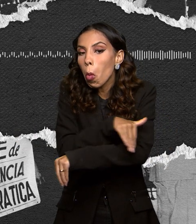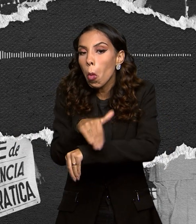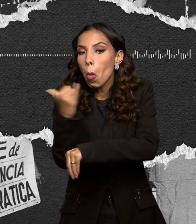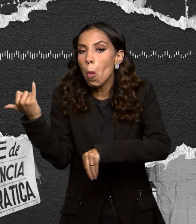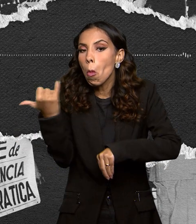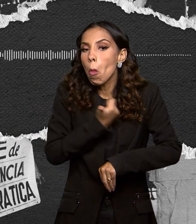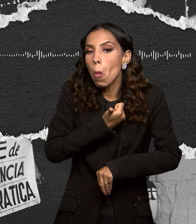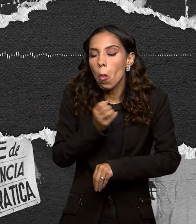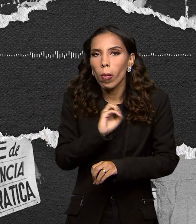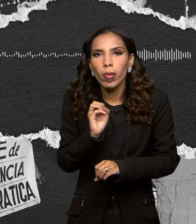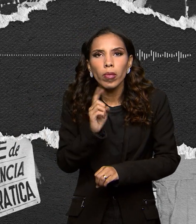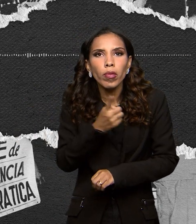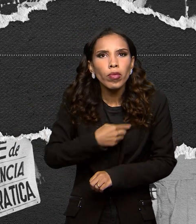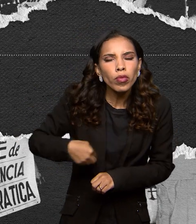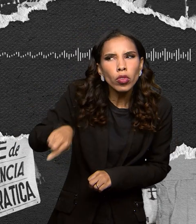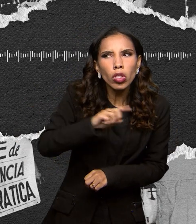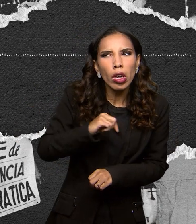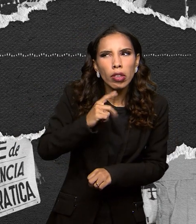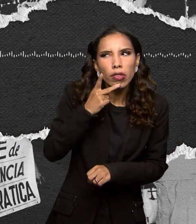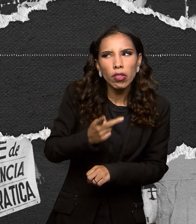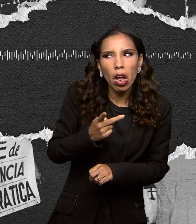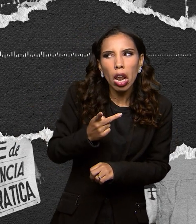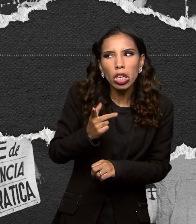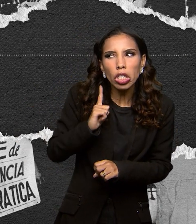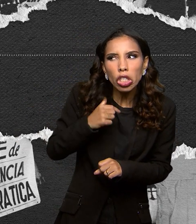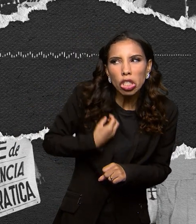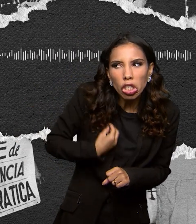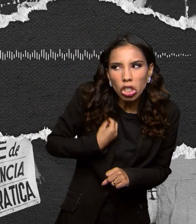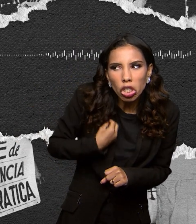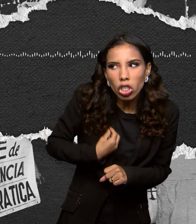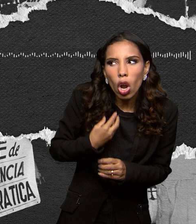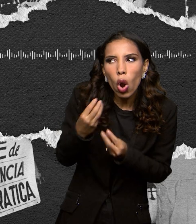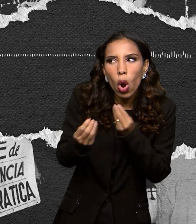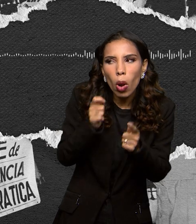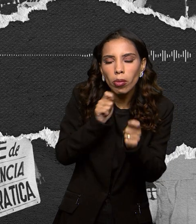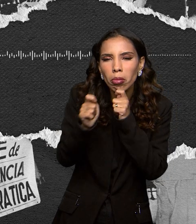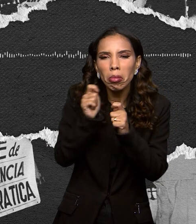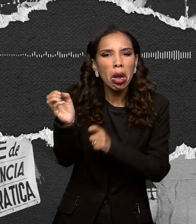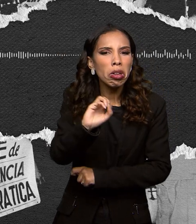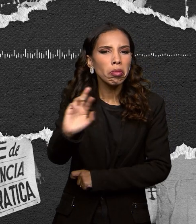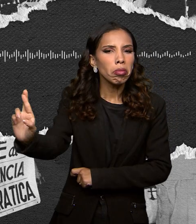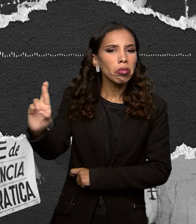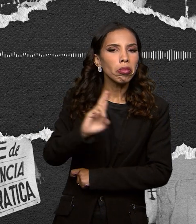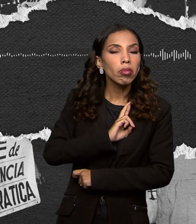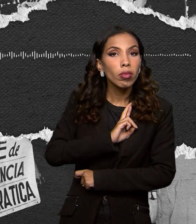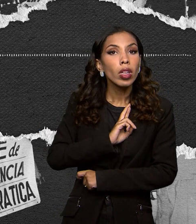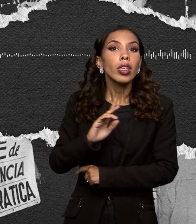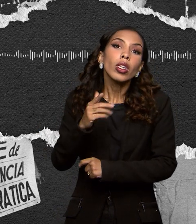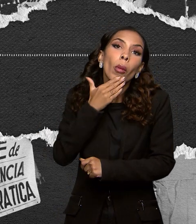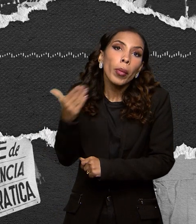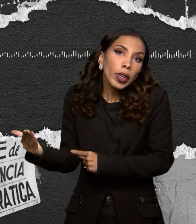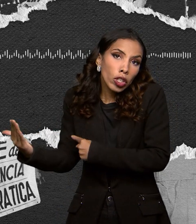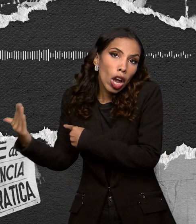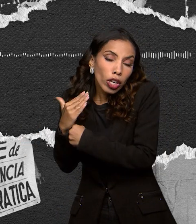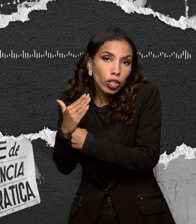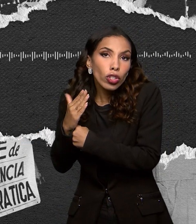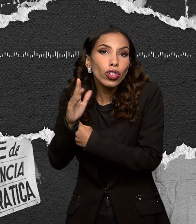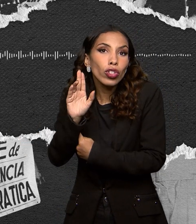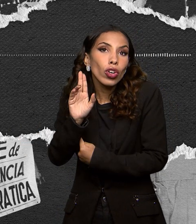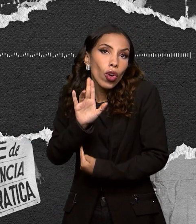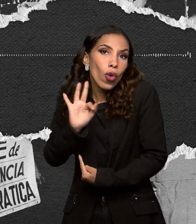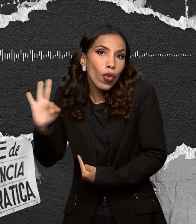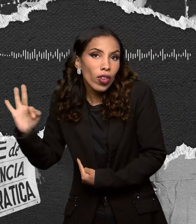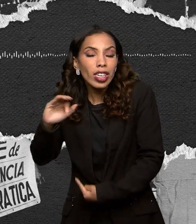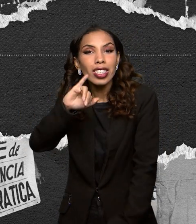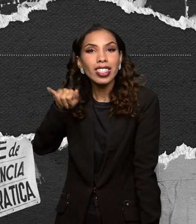que teríamos fontes para entrevistar, mas ninguém retornou. Então, pedimos ajuda para a professora da Universidade Federal Fluminense,